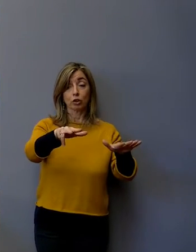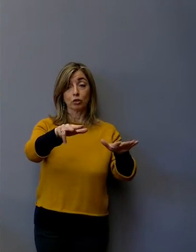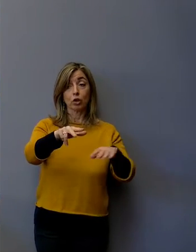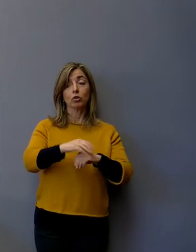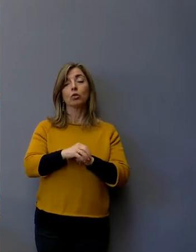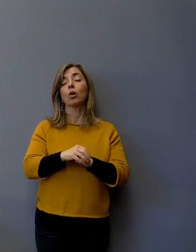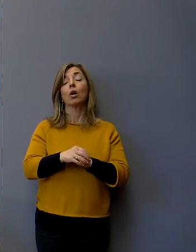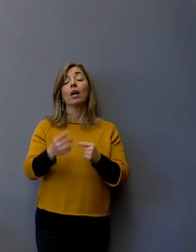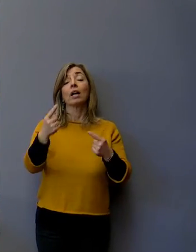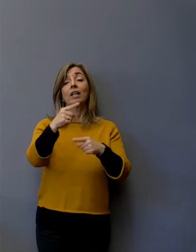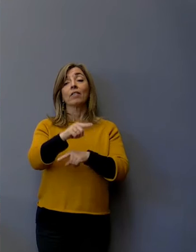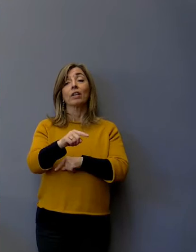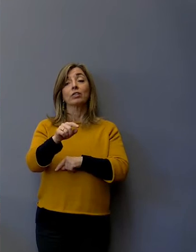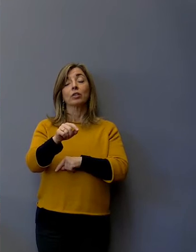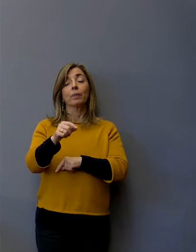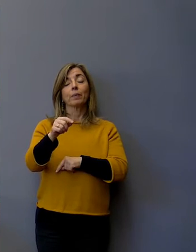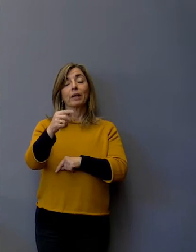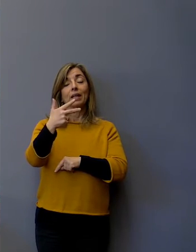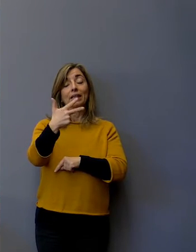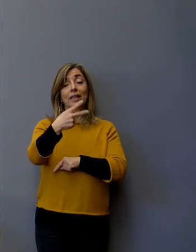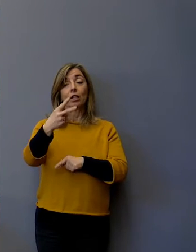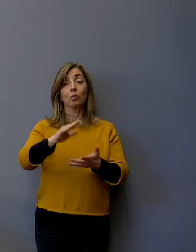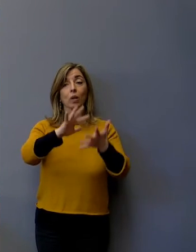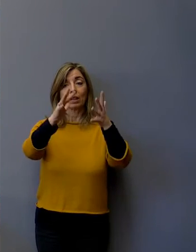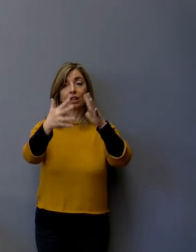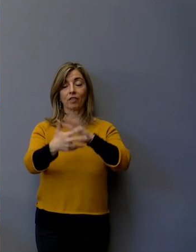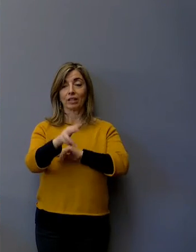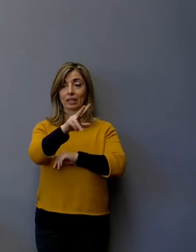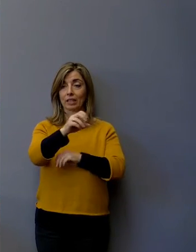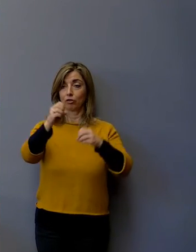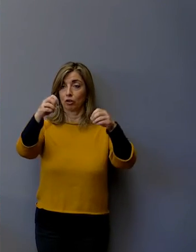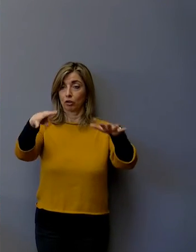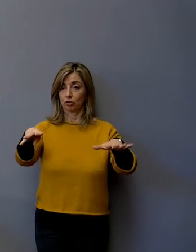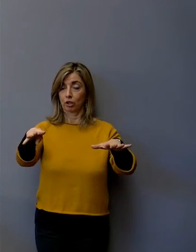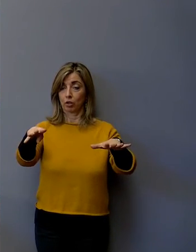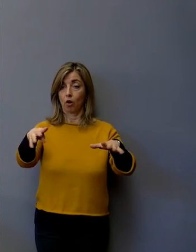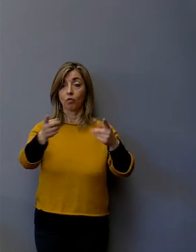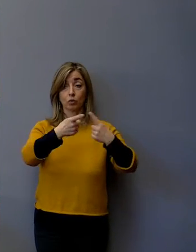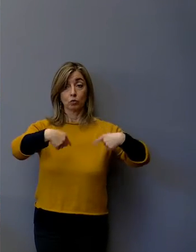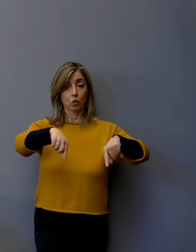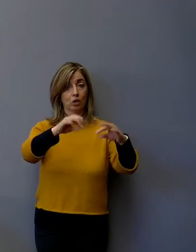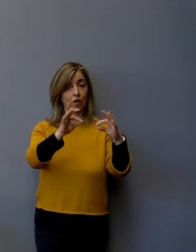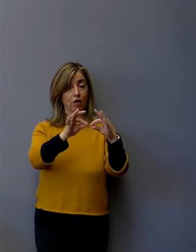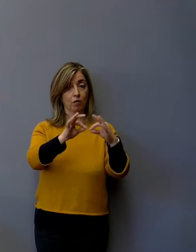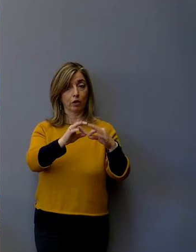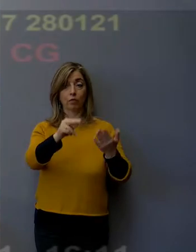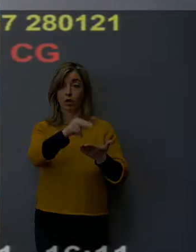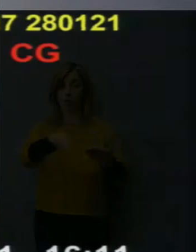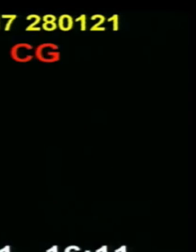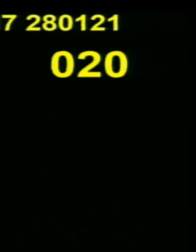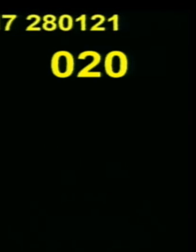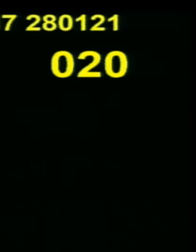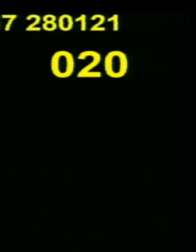favorevole della giunta che quindi vado a mettere in votazione si vota